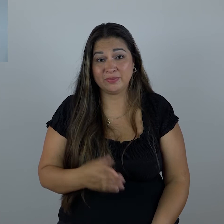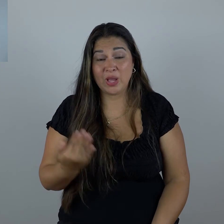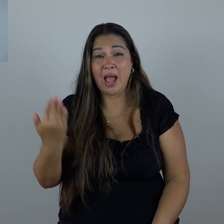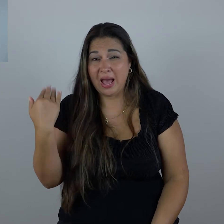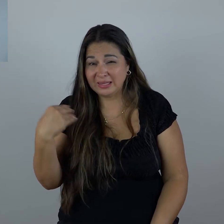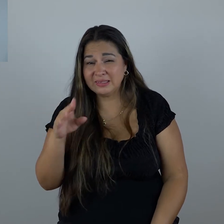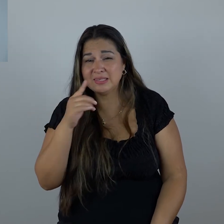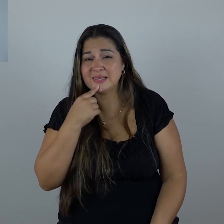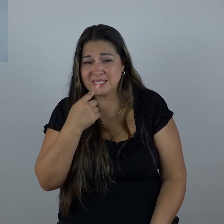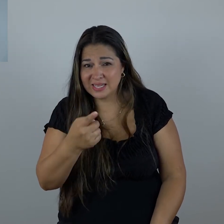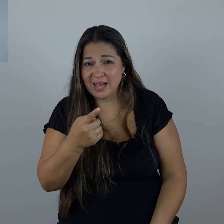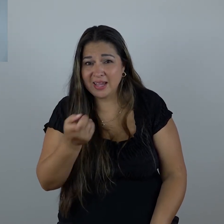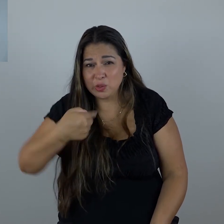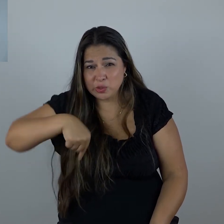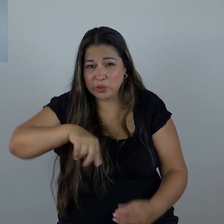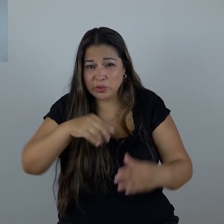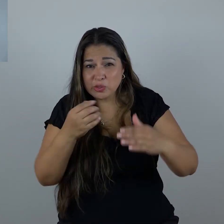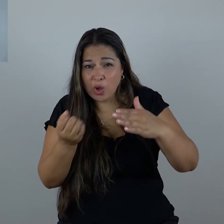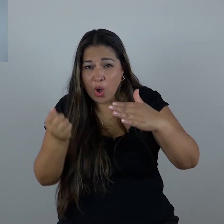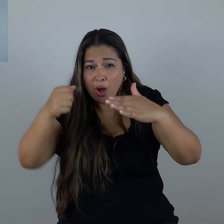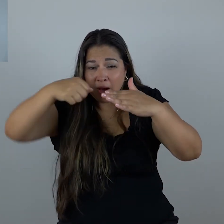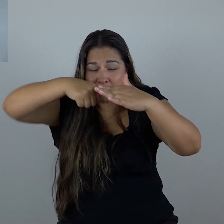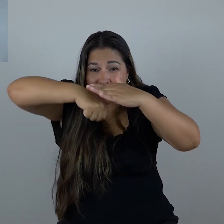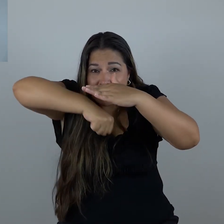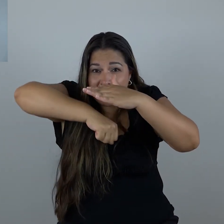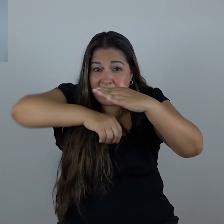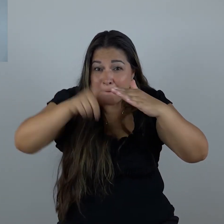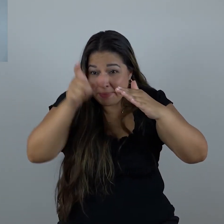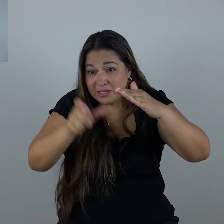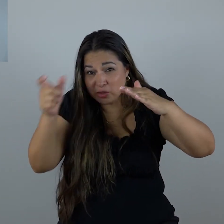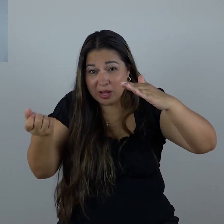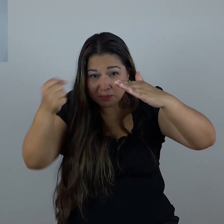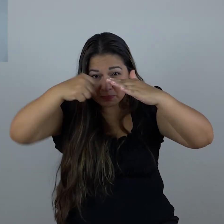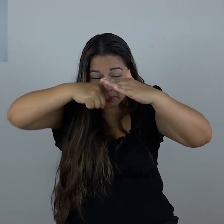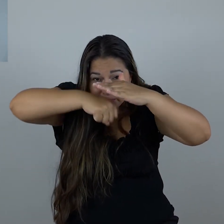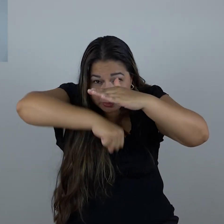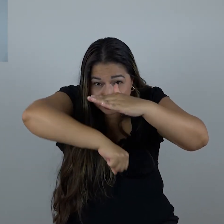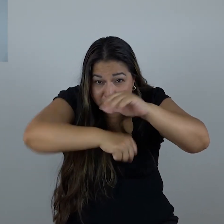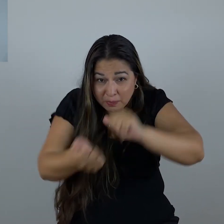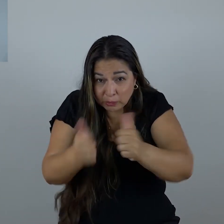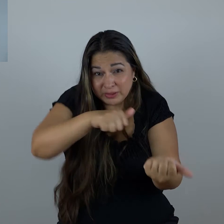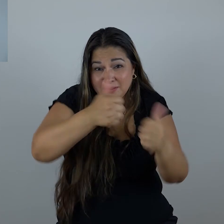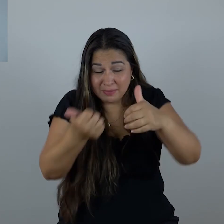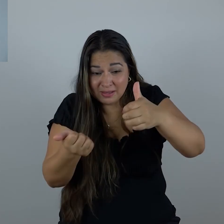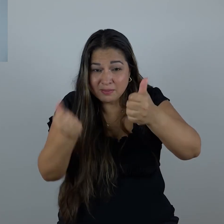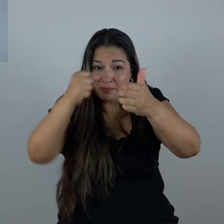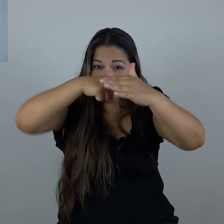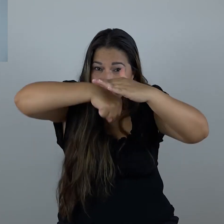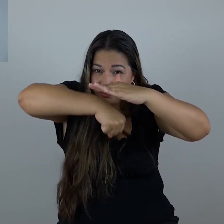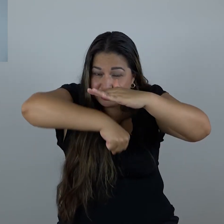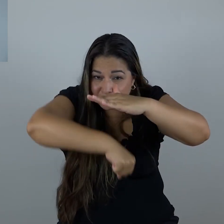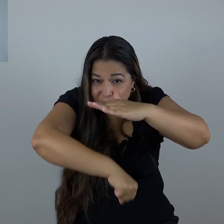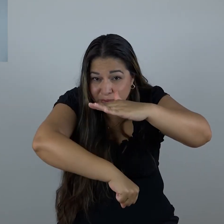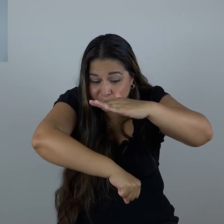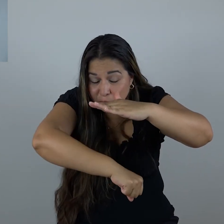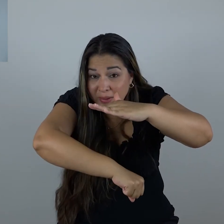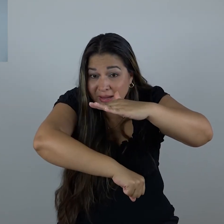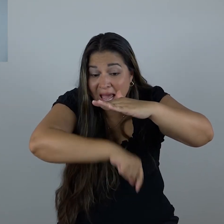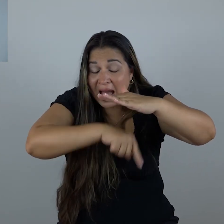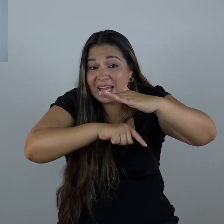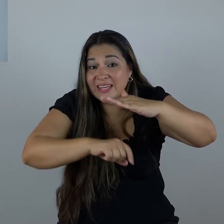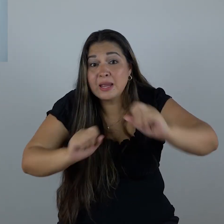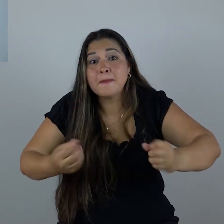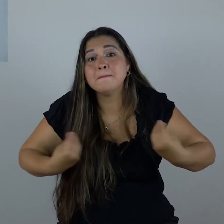que Jesús fue bautizado, literalmente dice que bajó a las aguas. Es decir, Jesús se metió en el río Jordán,